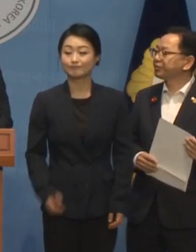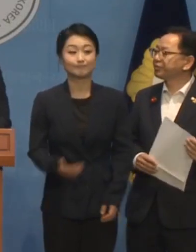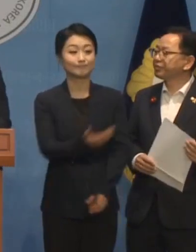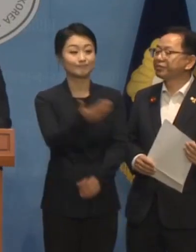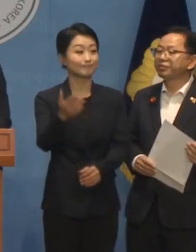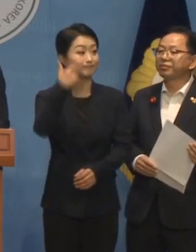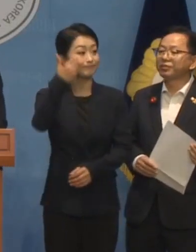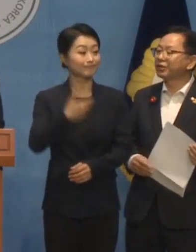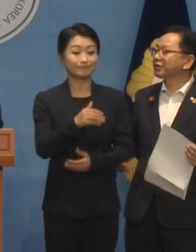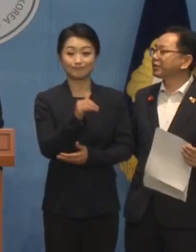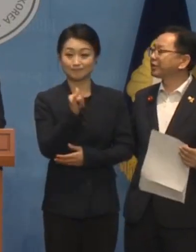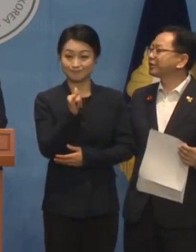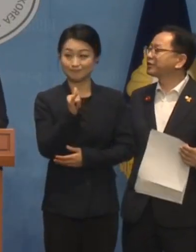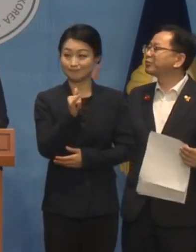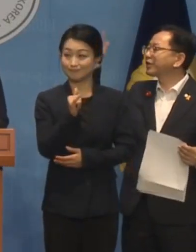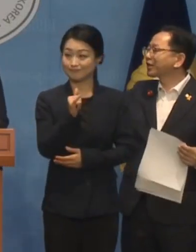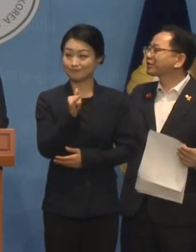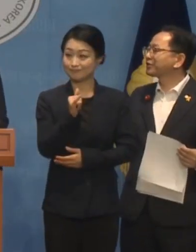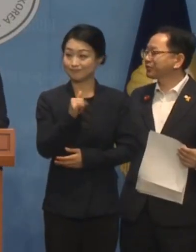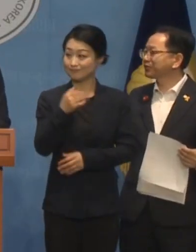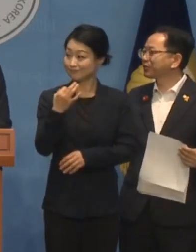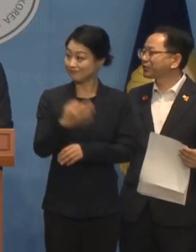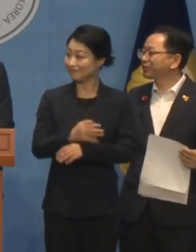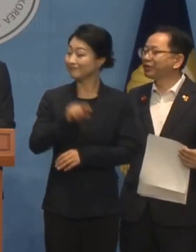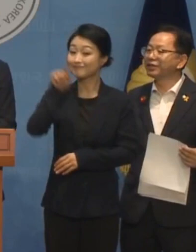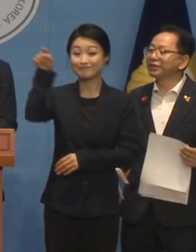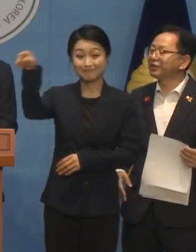기자님들 질문 있으면 간단하게 받고요.